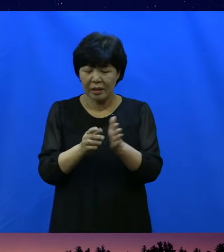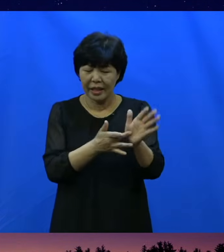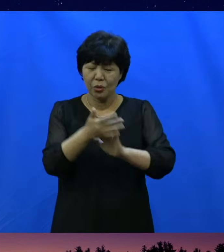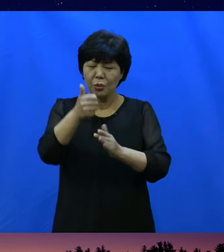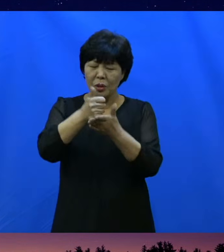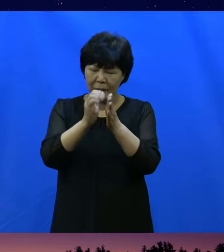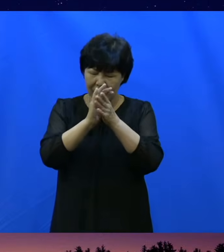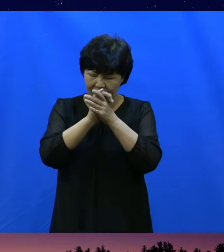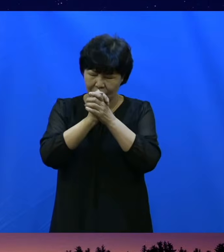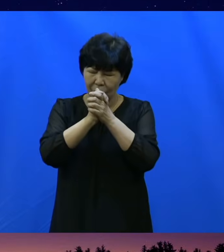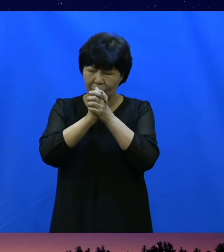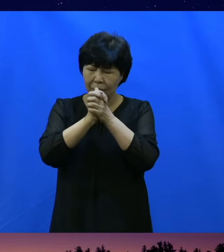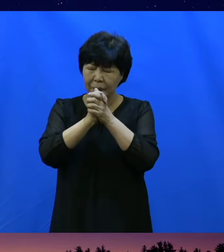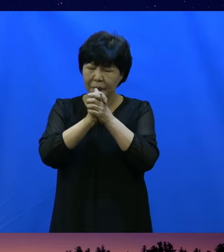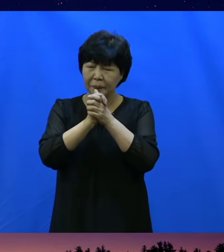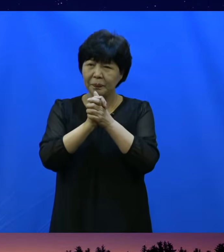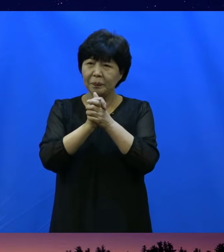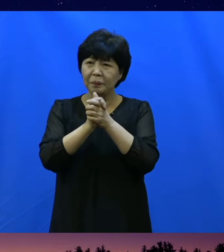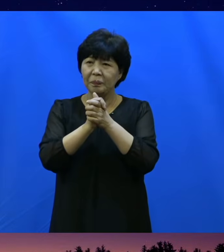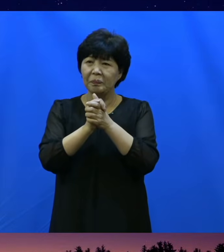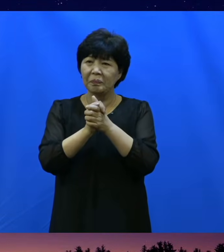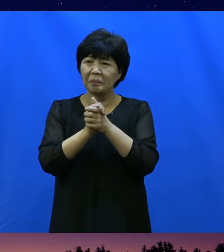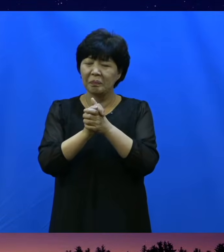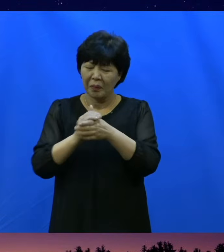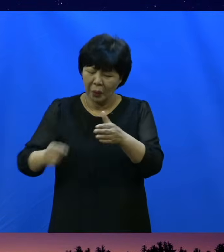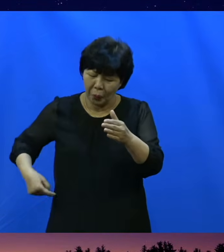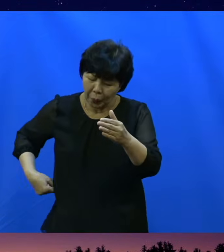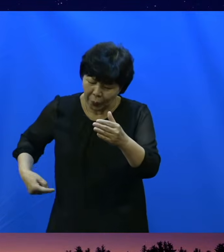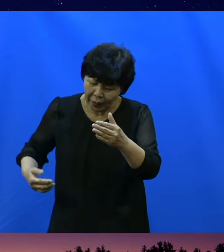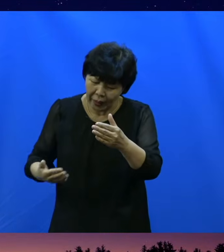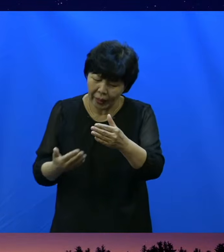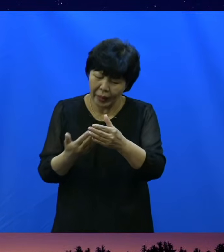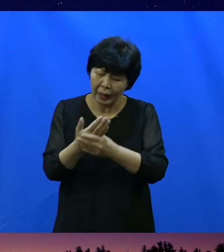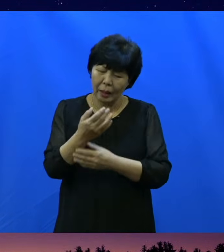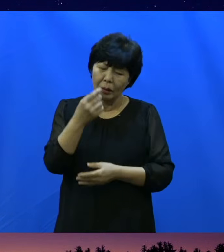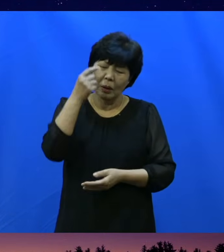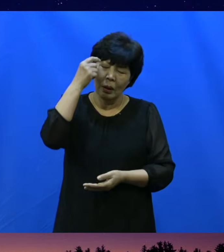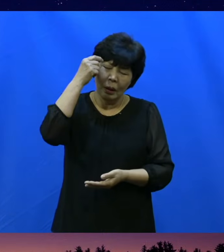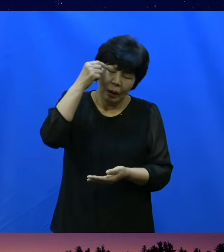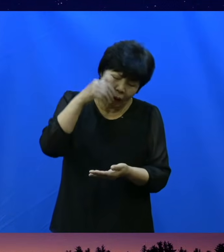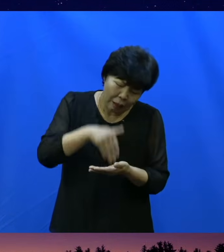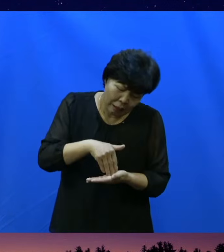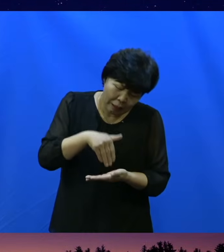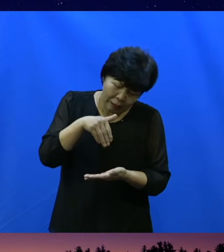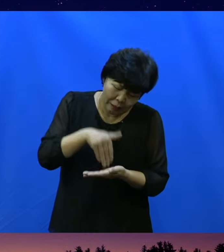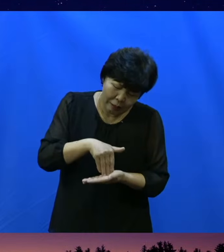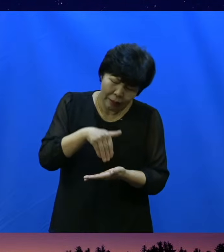여러분, 후회로 인하여 가슴이 짓눌릴 수 있습니다. 그러나 그 일로 인해 하나님으로부터 멀어진다면 그것은 사단의 고발이에요.